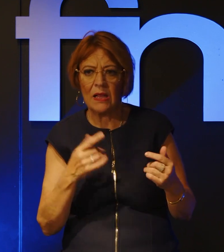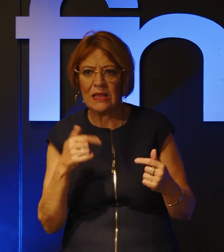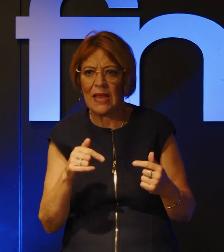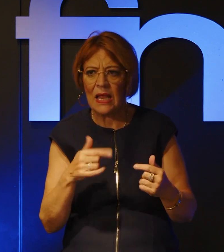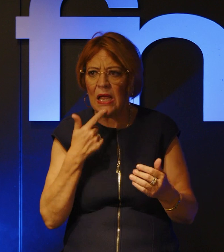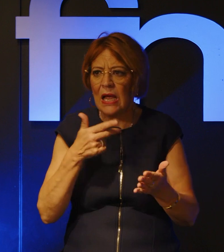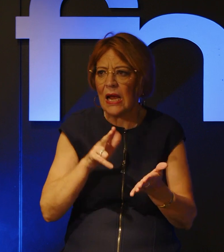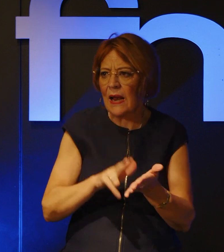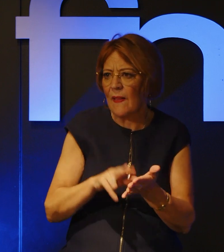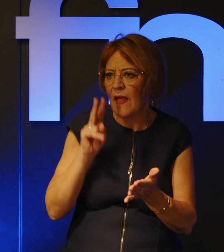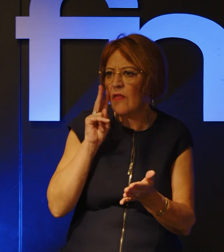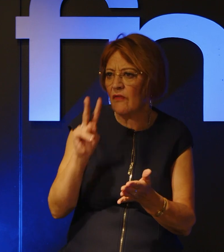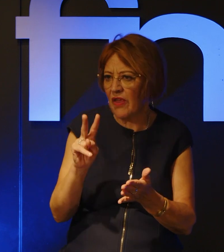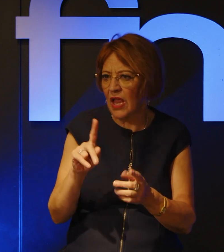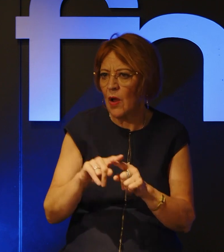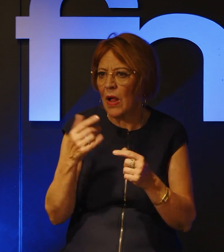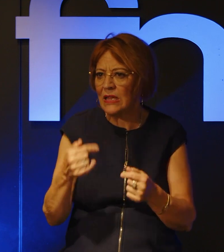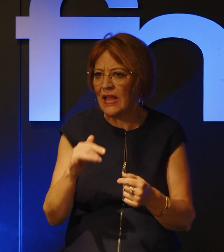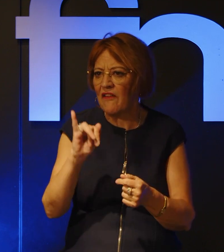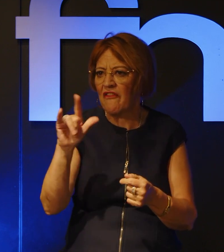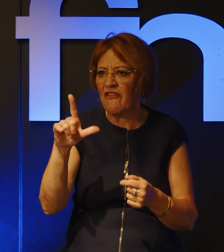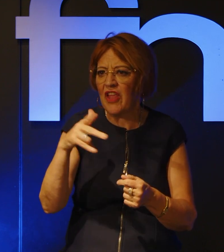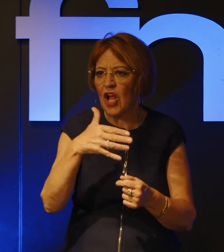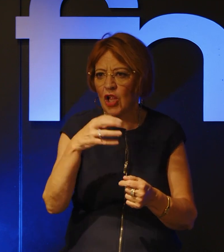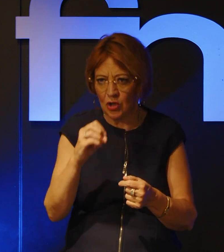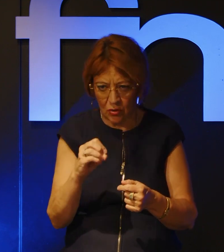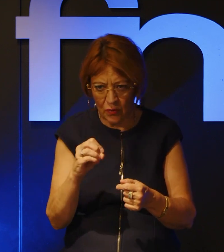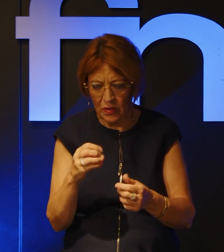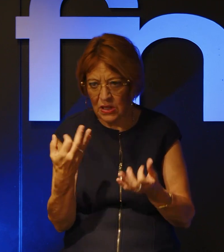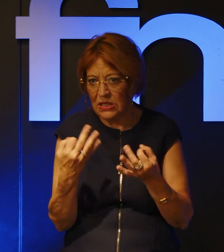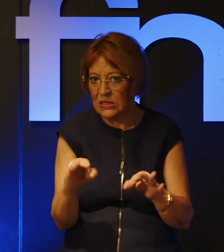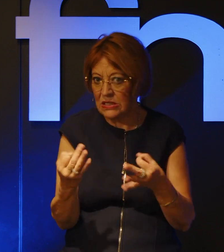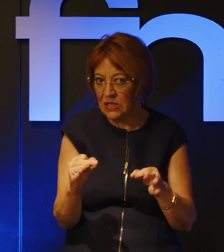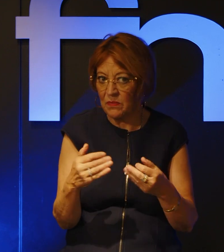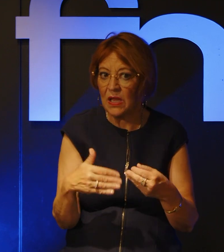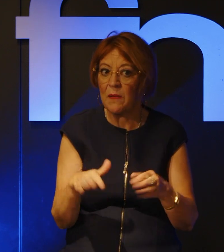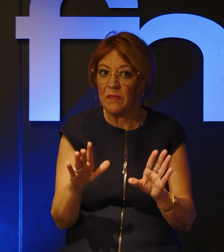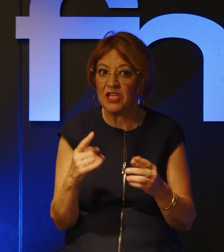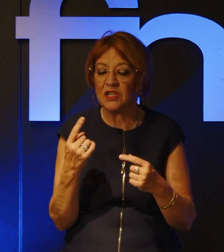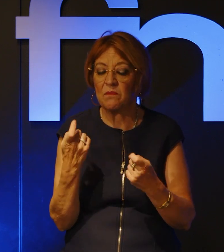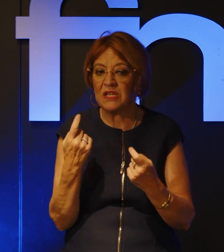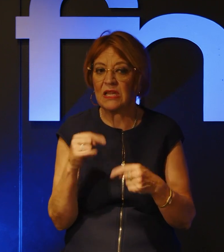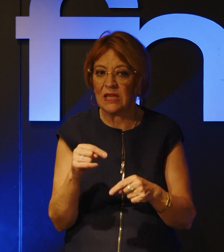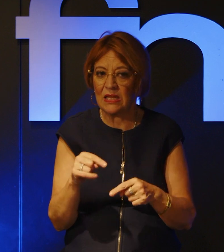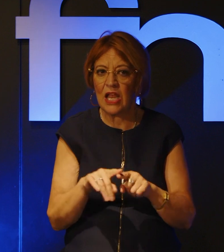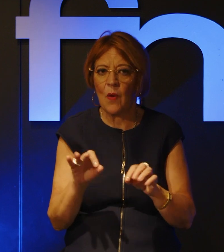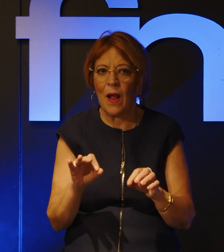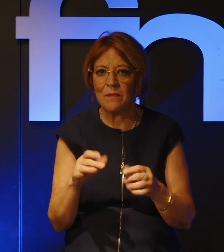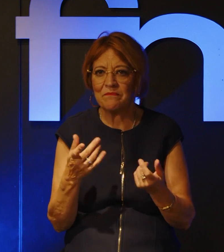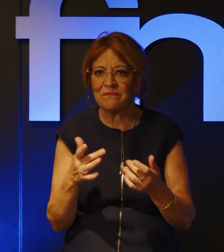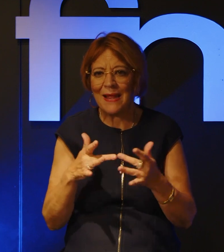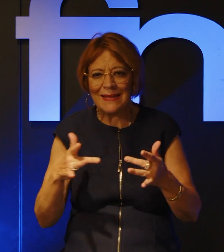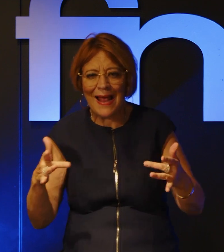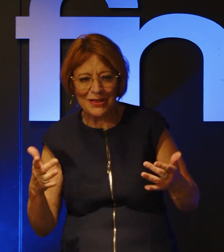da realidade filtrada H simplificada mas tem que haver uma representação